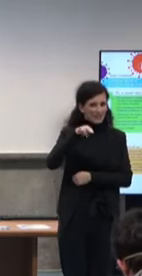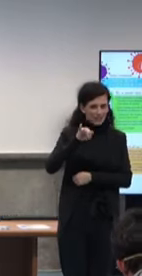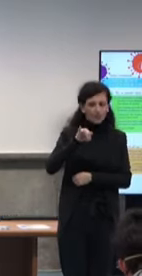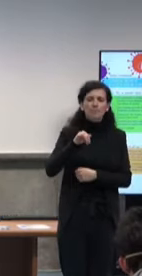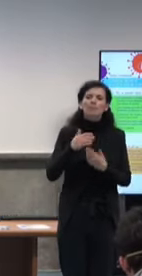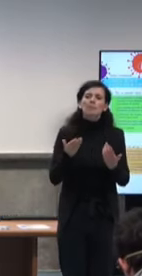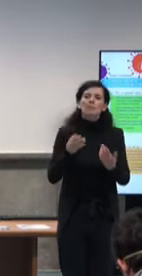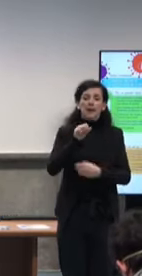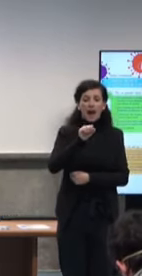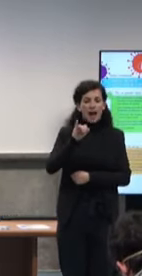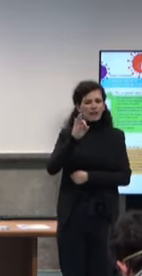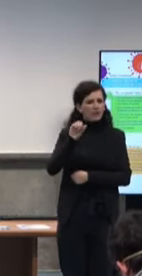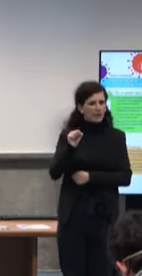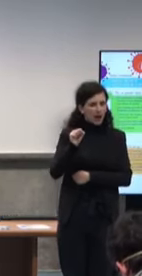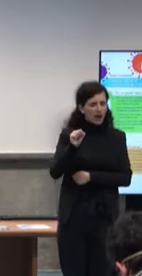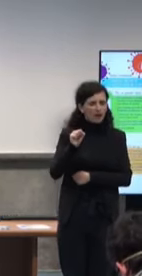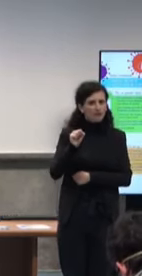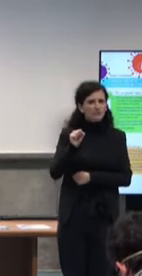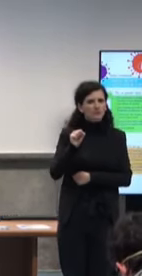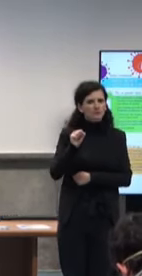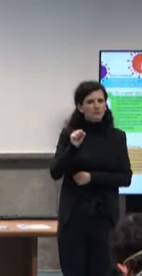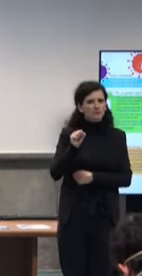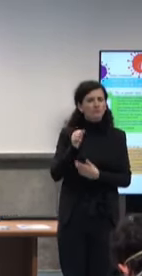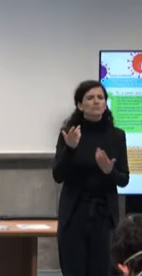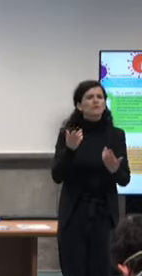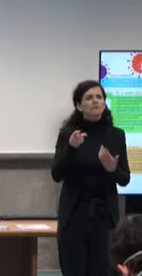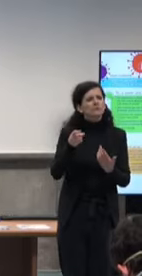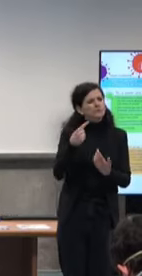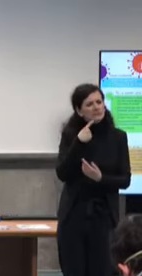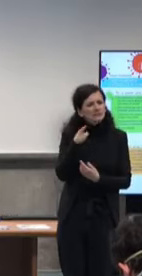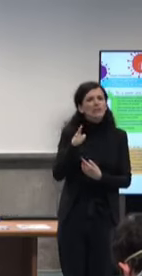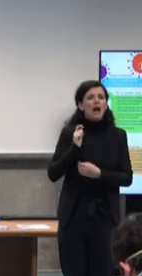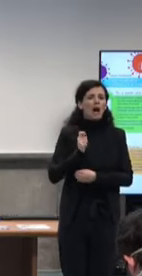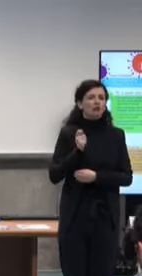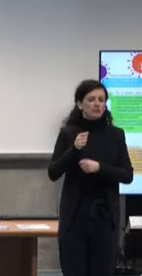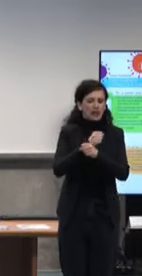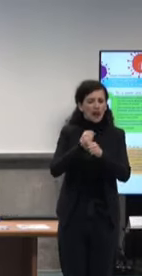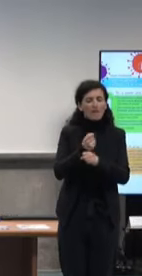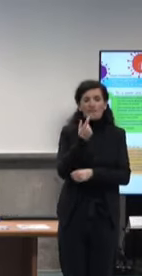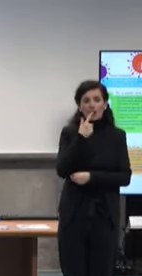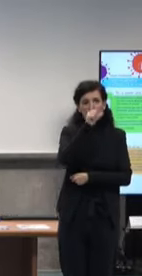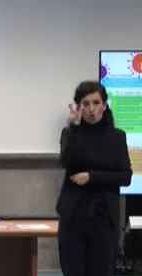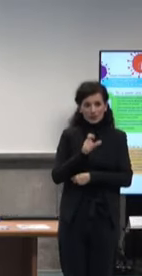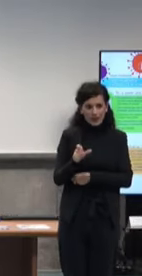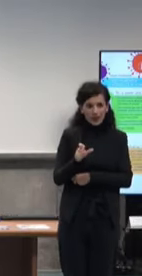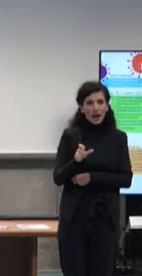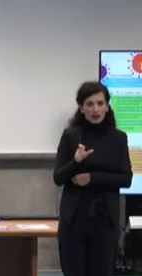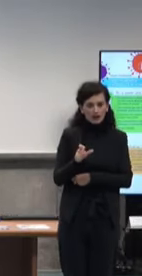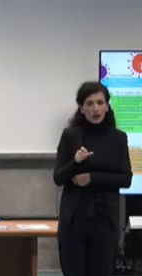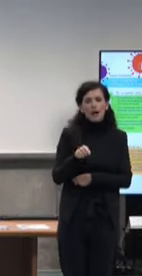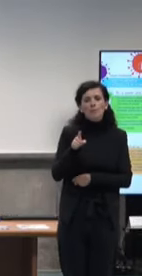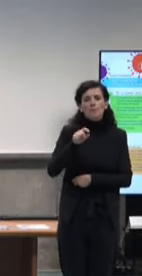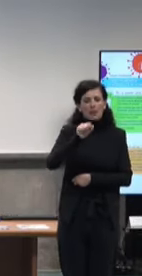aifa per chi fosse per la tv insomma è l'agenzia del farmaco italiana è stata molto tempestiva nel